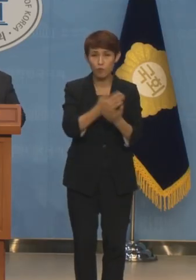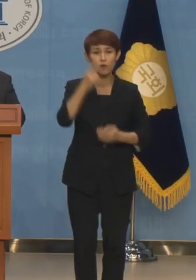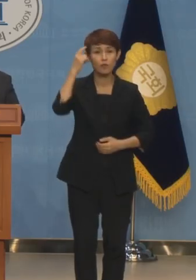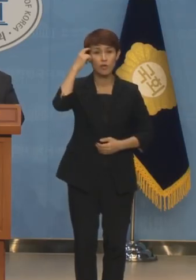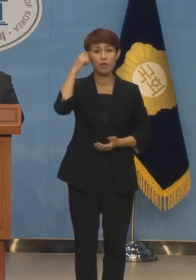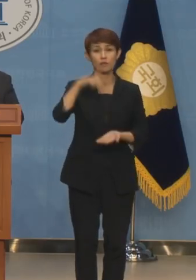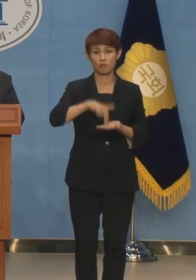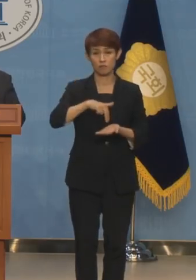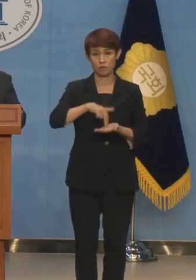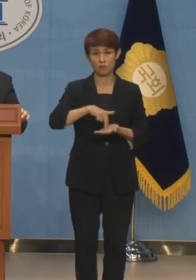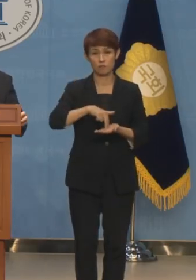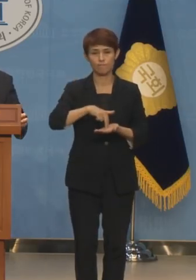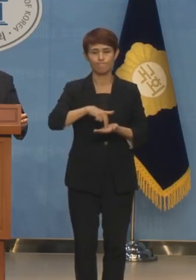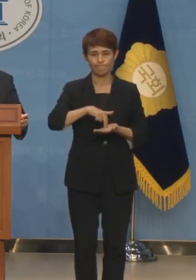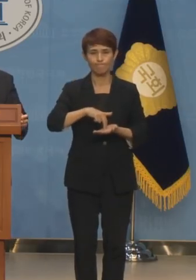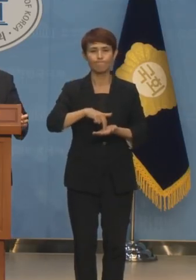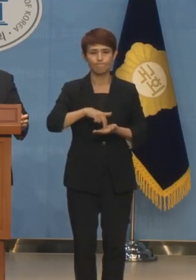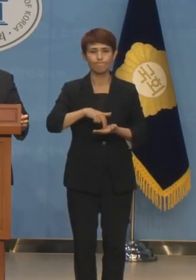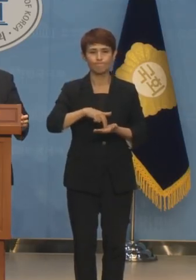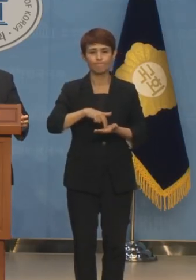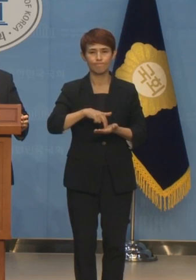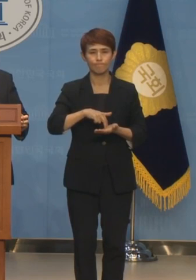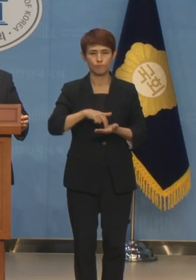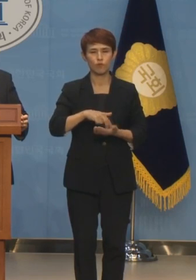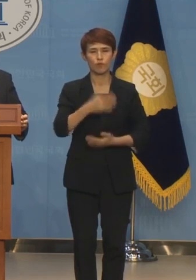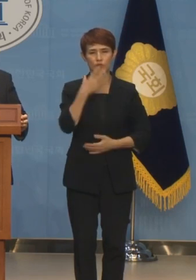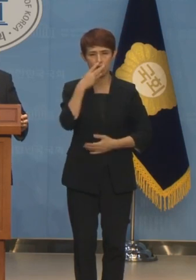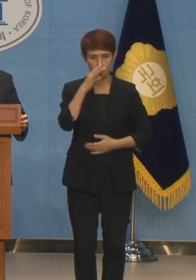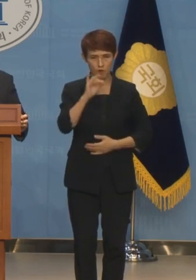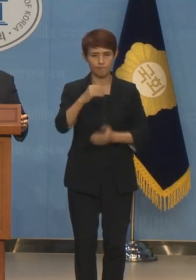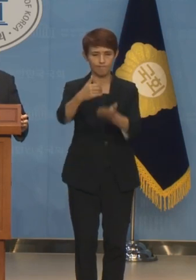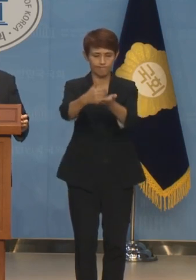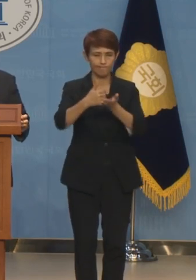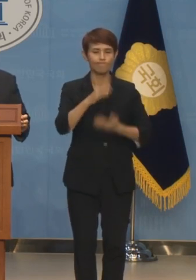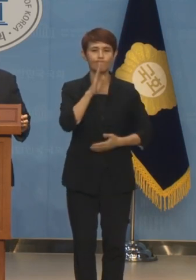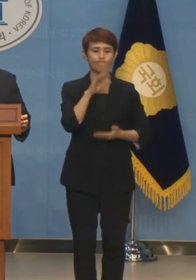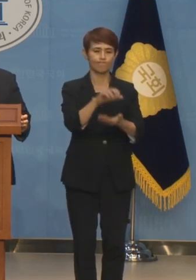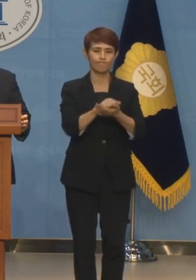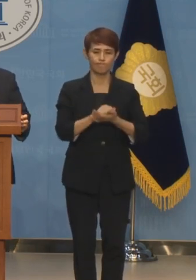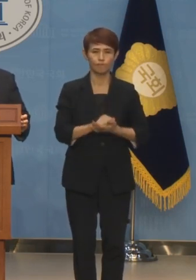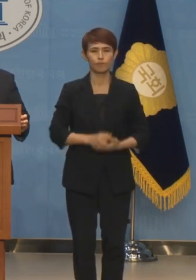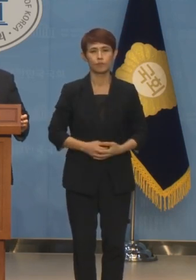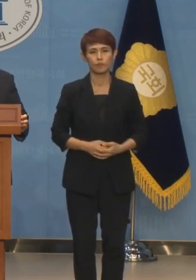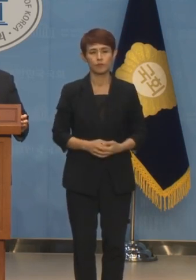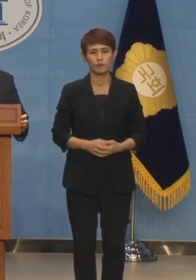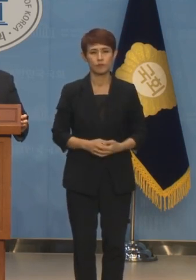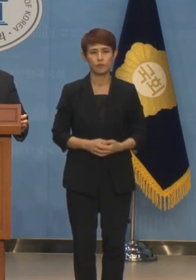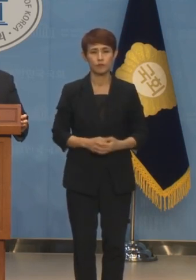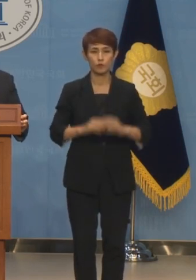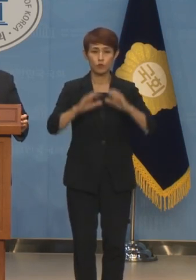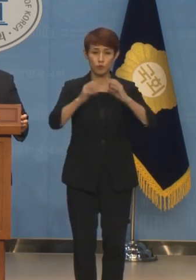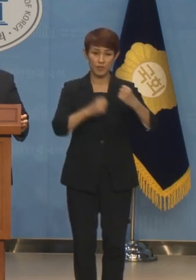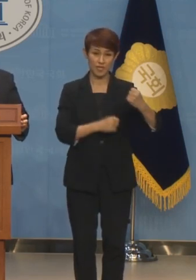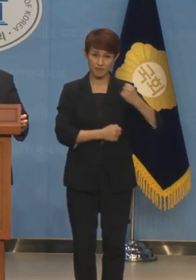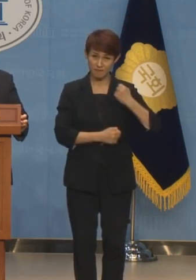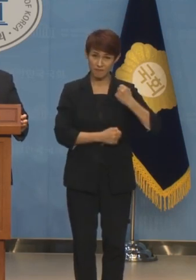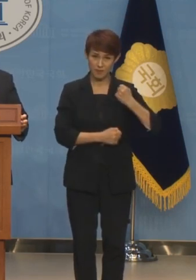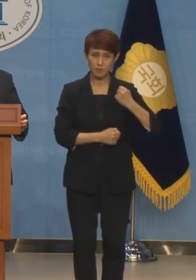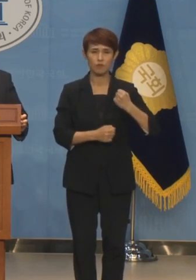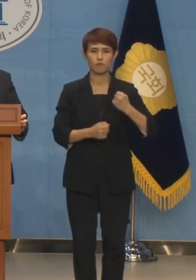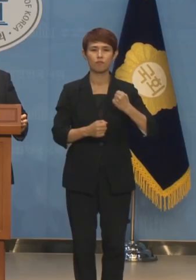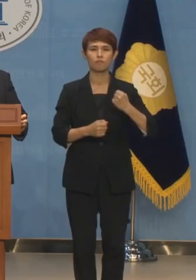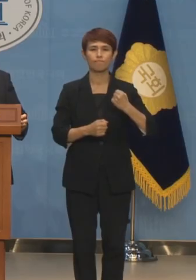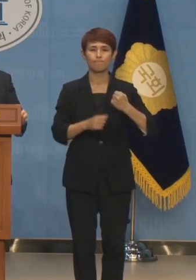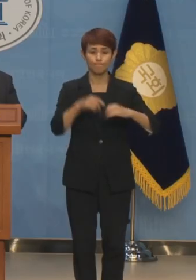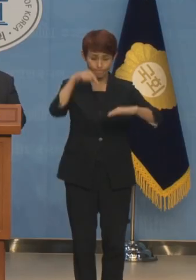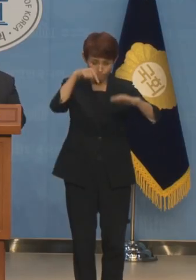입장에서 보면 매우 건강하고 당연한 현상일 것입니다. 그만큼 국민의힘이